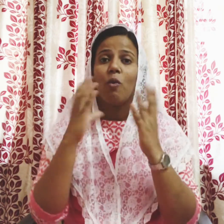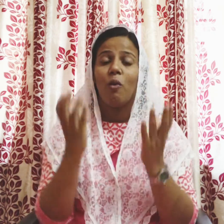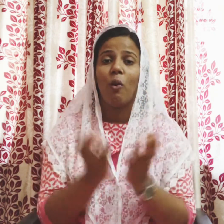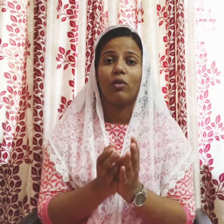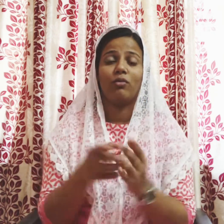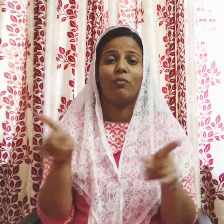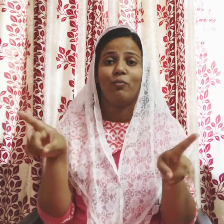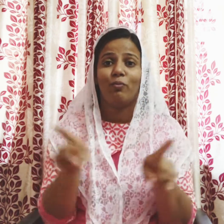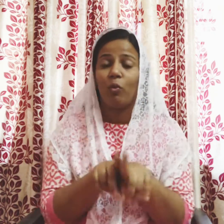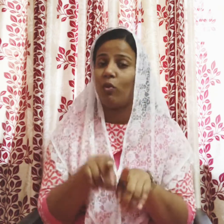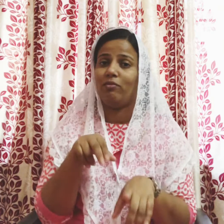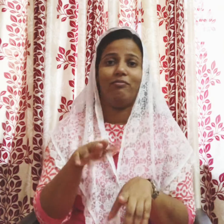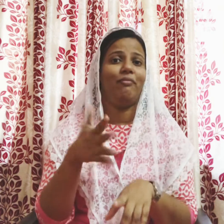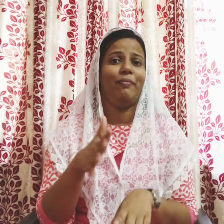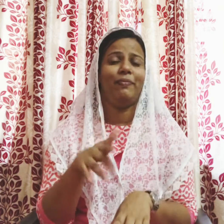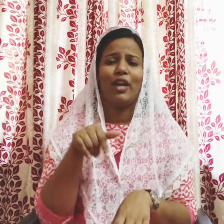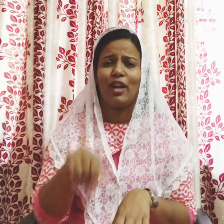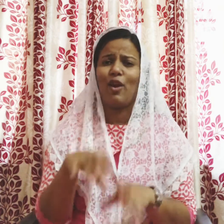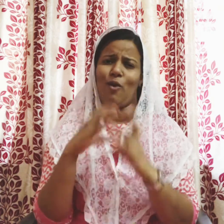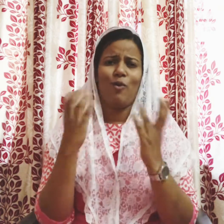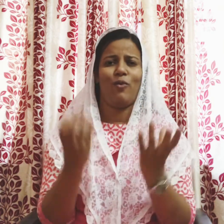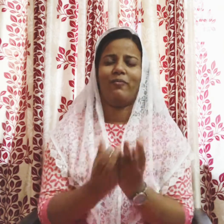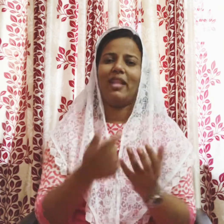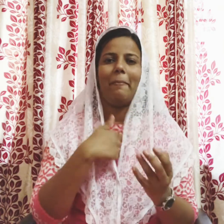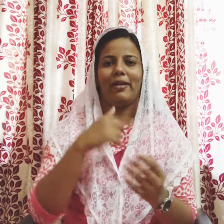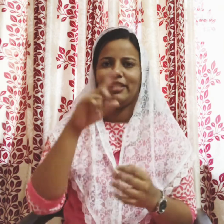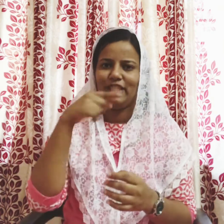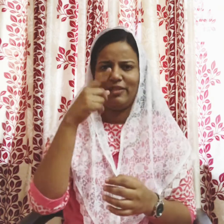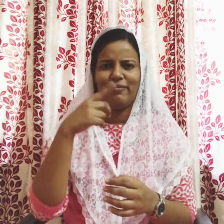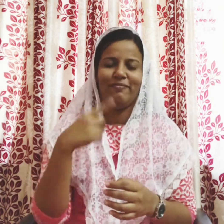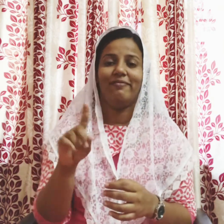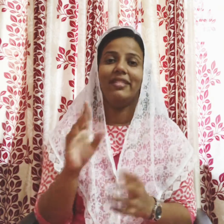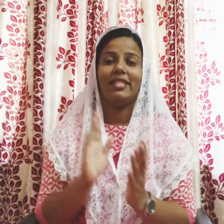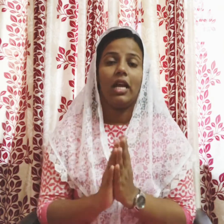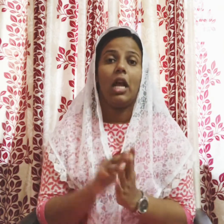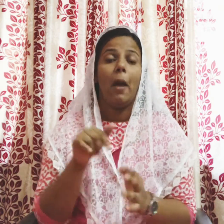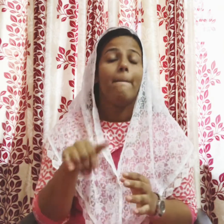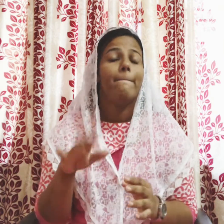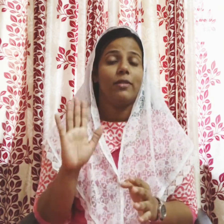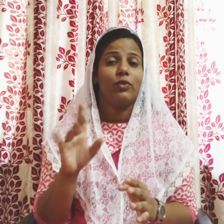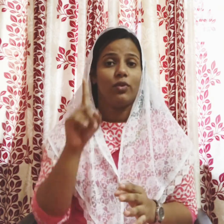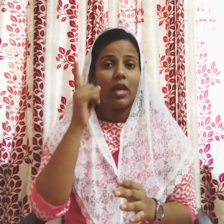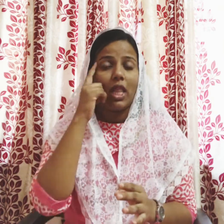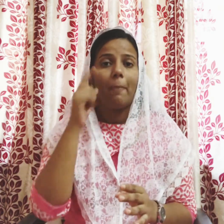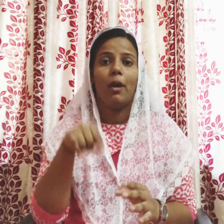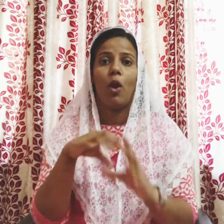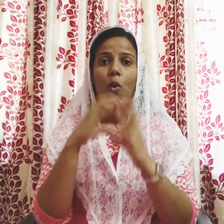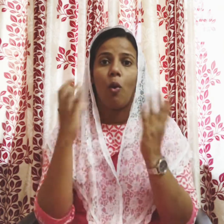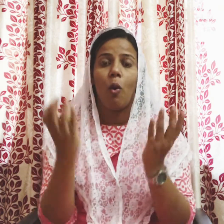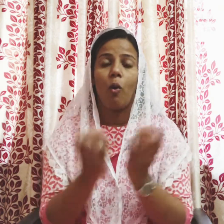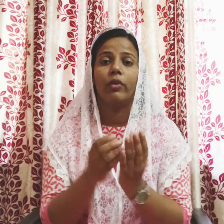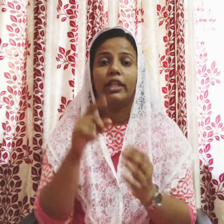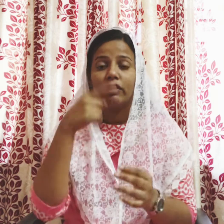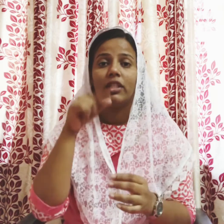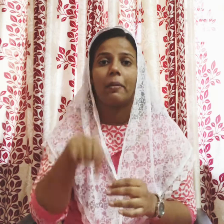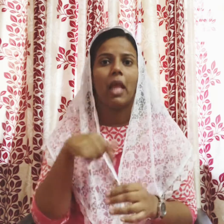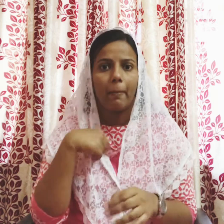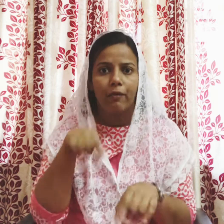ലോകത്തിന് അനുരൂപരാകരുത്. അപ്പോൾ നമ്മൾ ഈ ലോകത്തിൽ ജീവിക്കുന്നുവെങ്കിലും നമ്മൾ ഈ ലോകക്കാരല്ല എന്ന തിരുവചനം നമ്മളെ പഠിപ്പിക്കുന്നത്. അപ്പോൾ